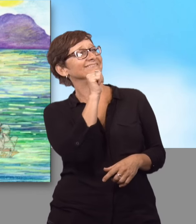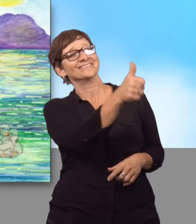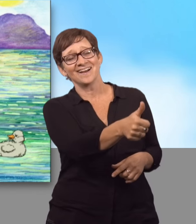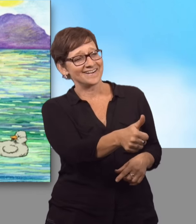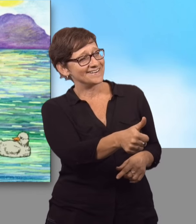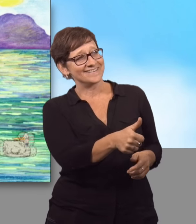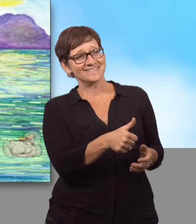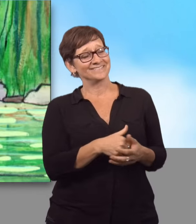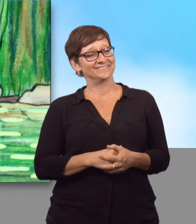pico.